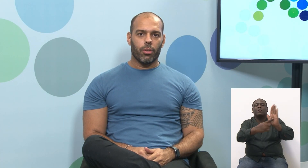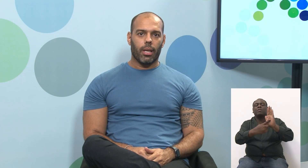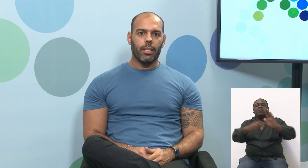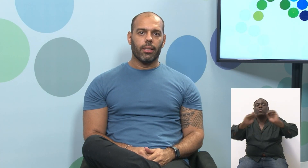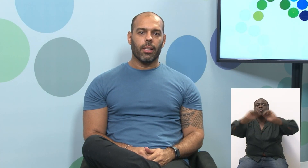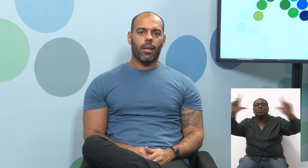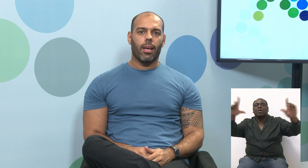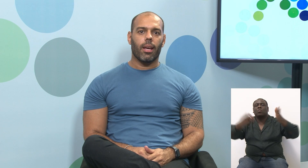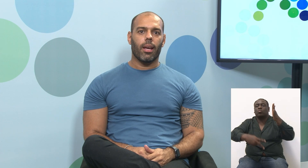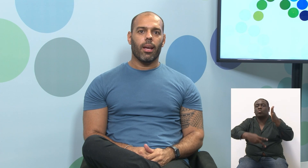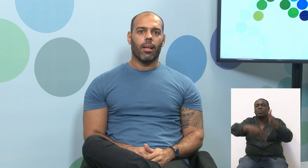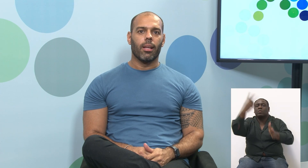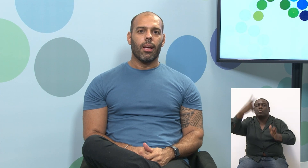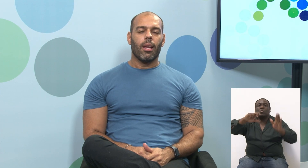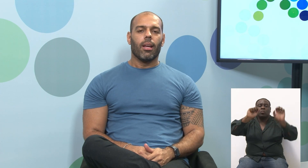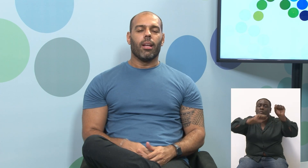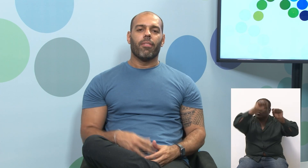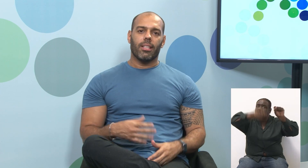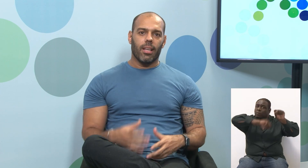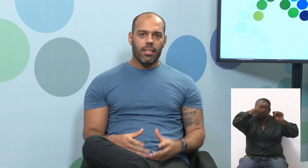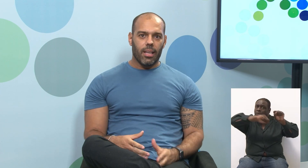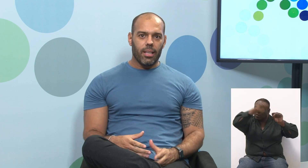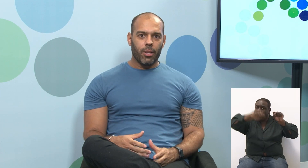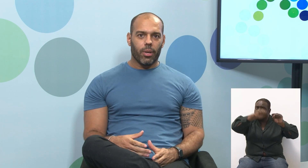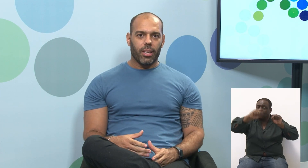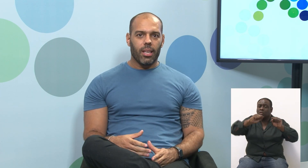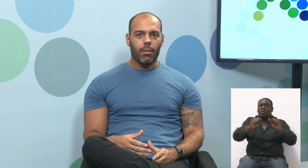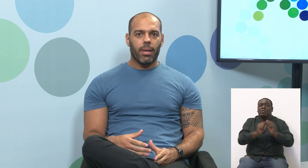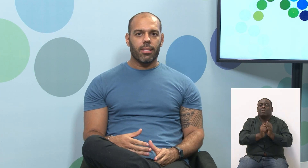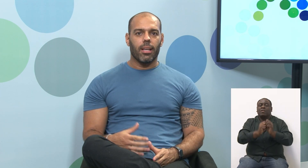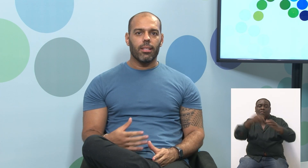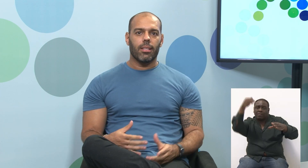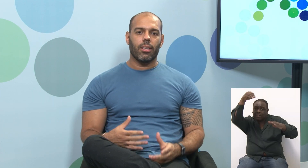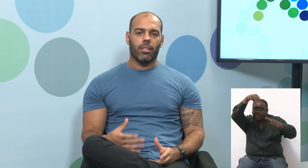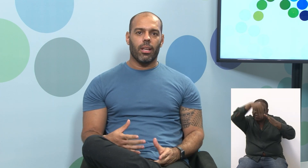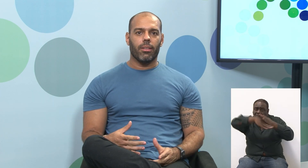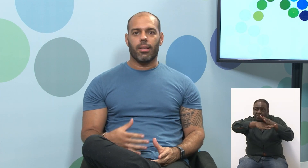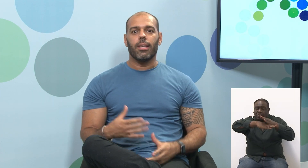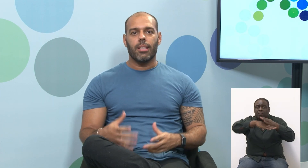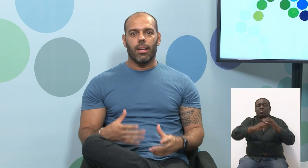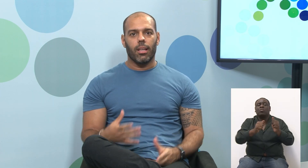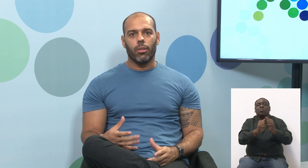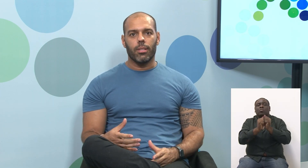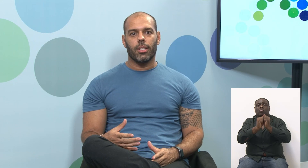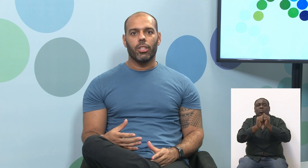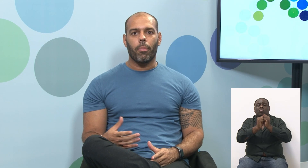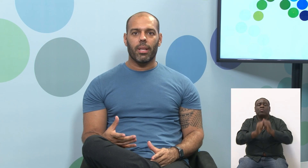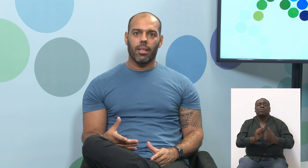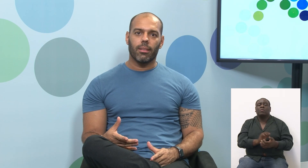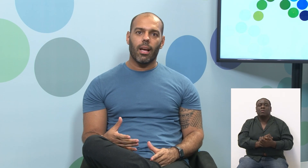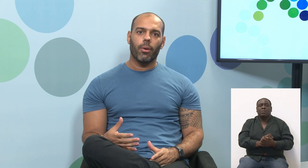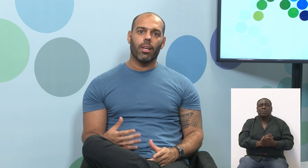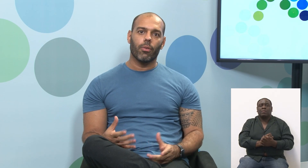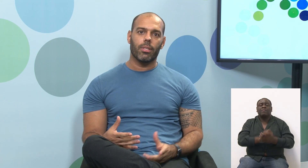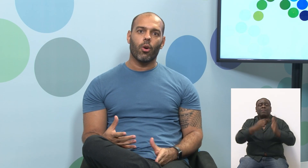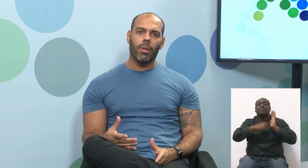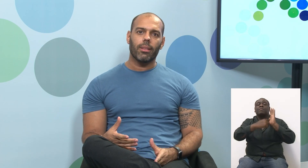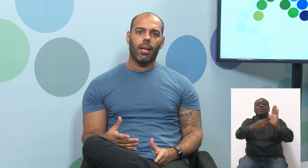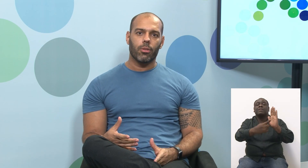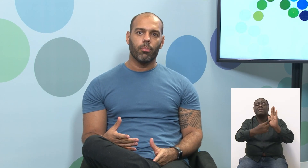vídeo, Thalita. Ele vai ser inserido aqui, mas antes dele ser inserido, antes da gente apresentar, eu queria que você comentasse